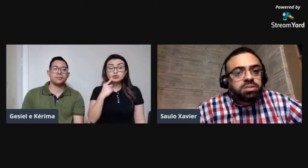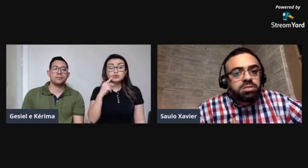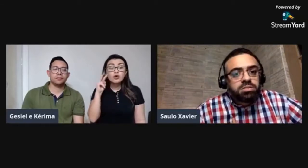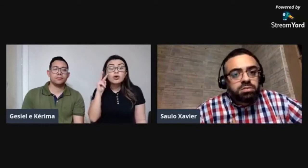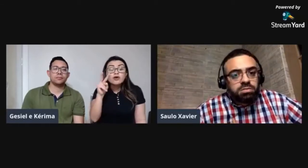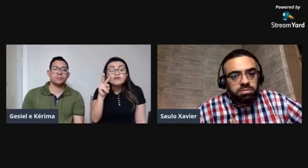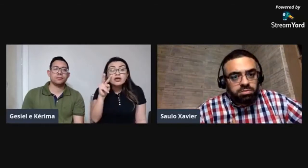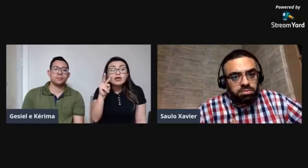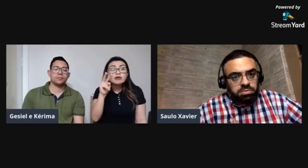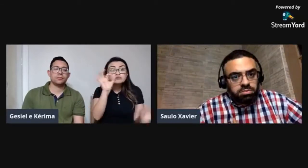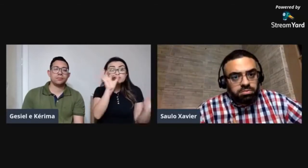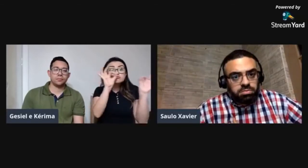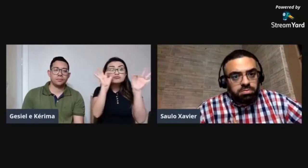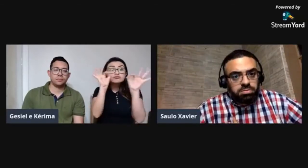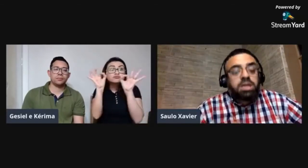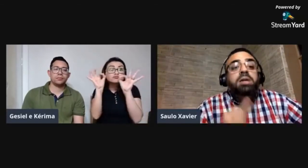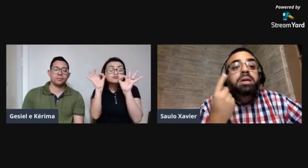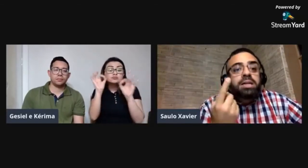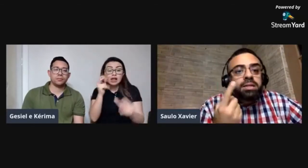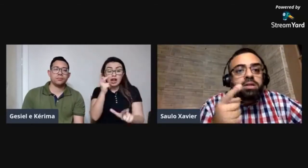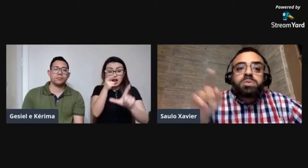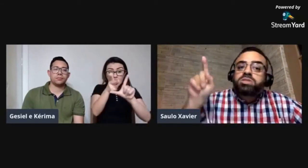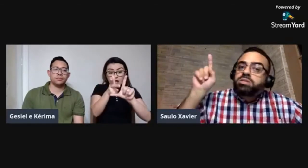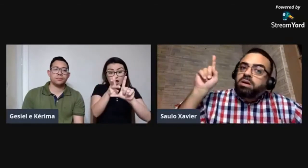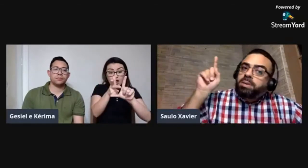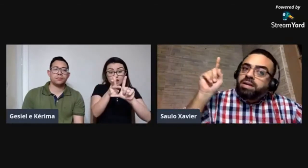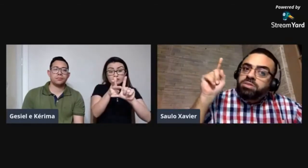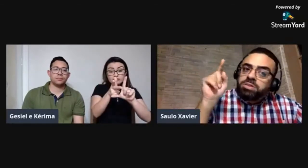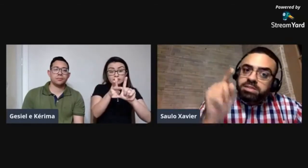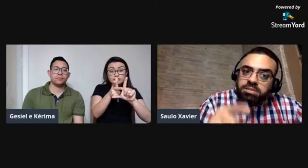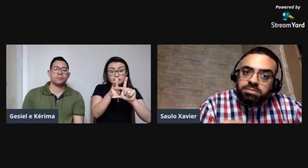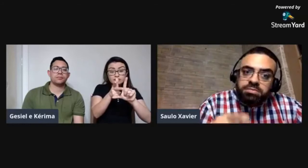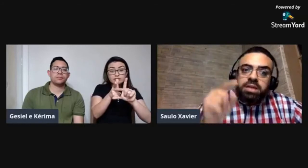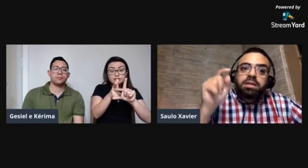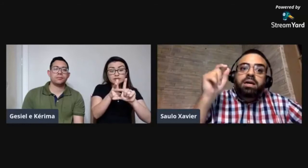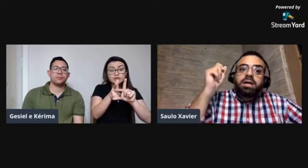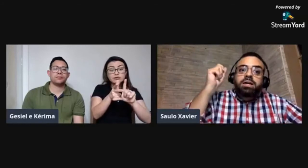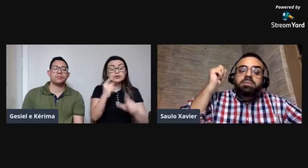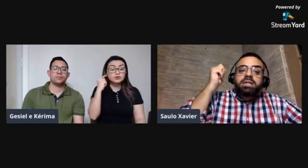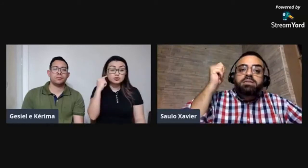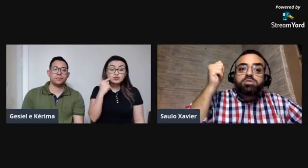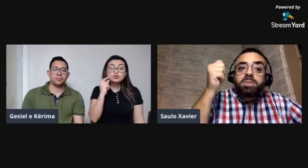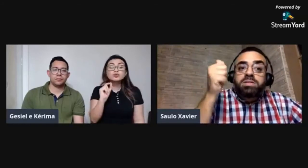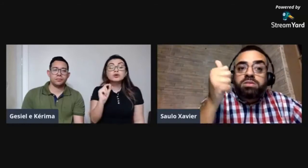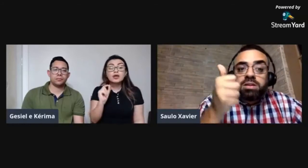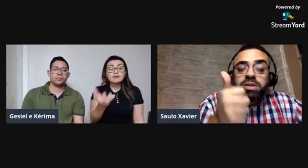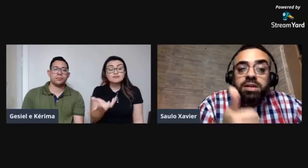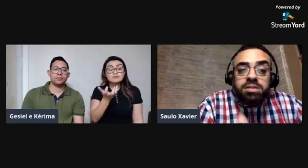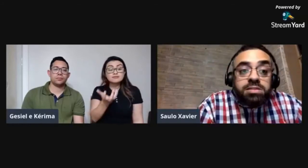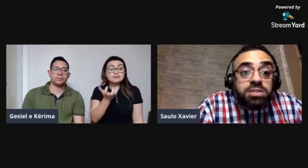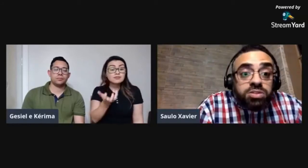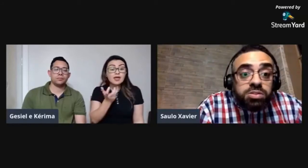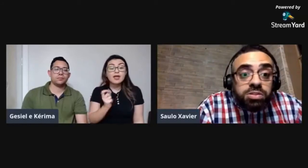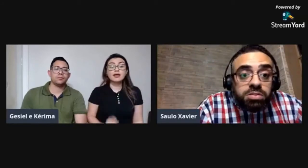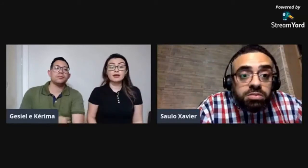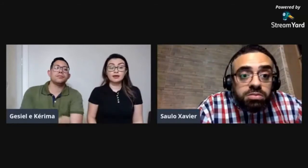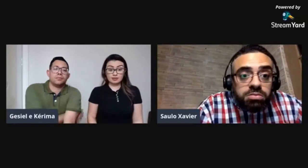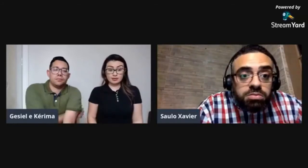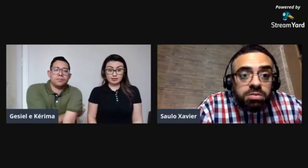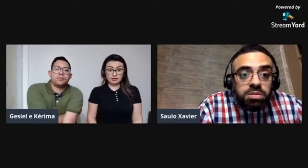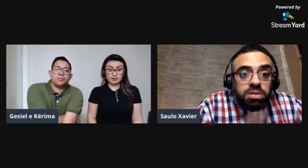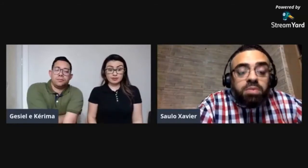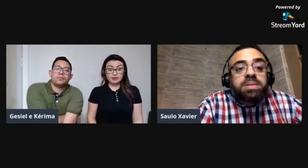a gente. E clamando a Deus para a gente ter uma palavra de oração com ele. Clamando a Deus para o pastor dele ver que ele